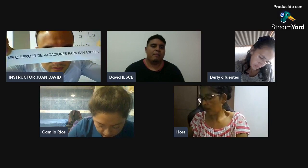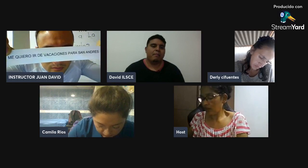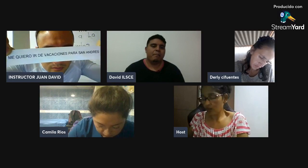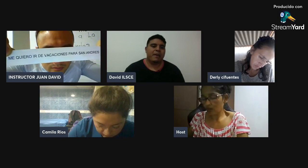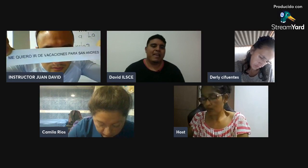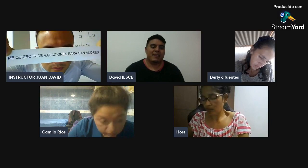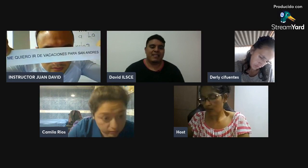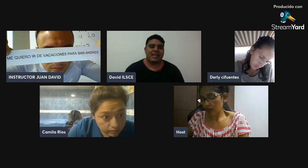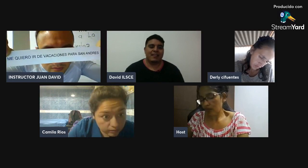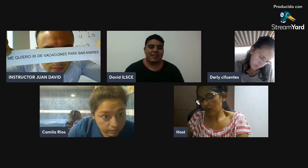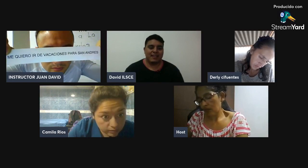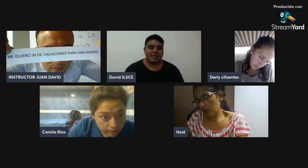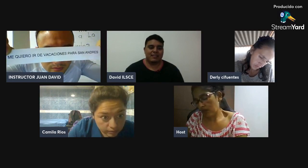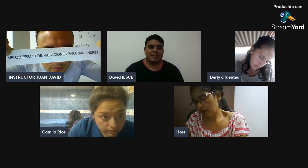para san andrés